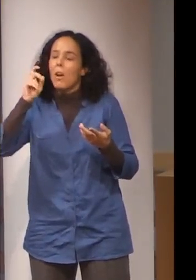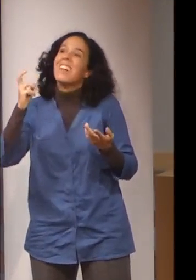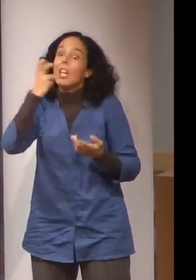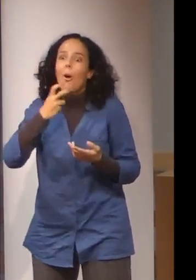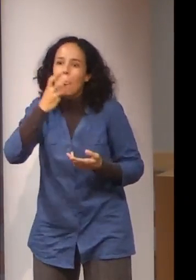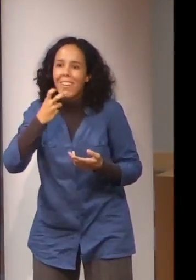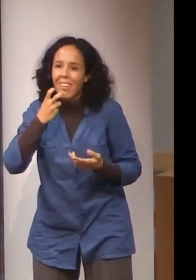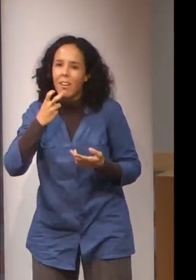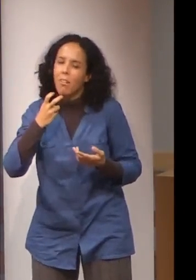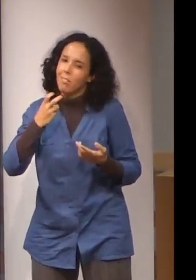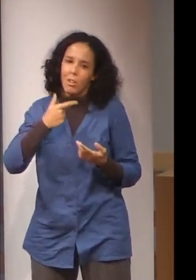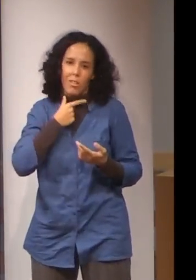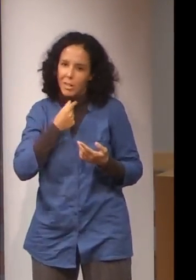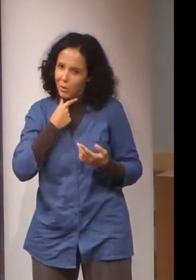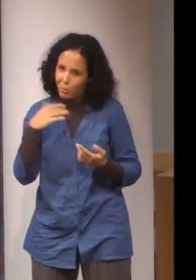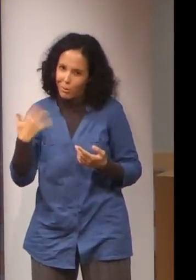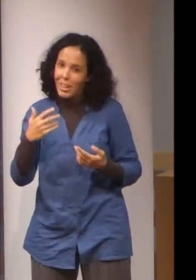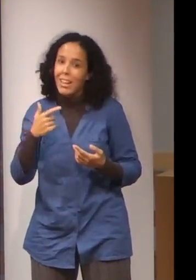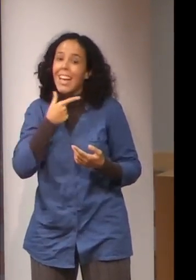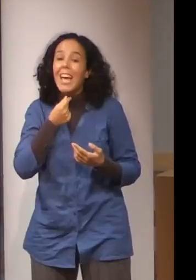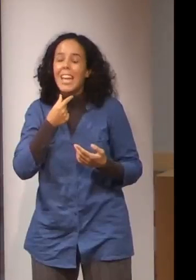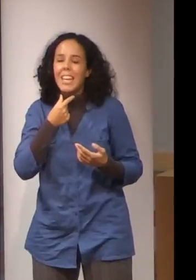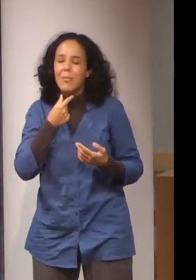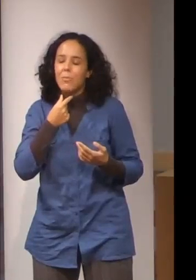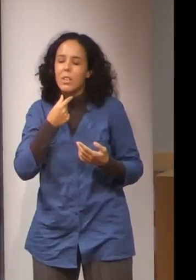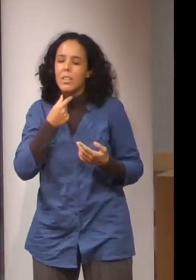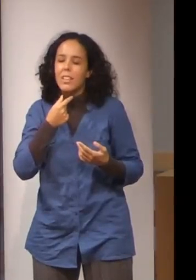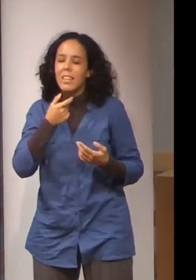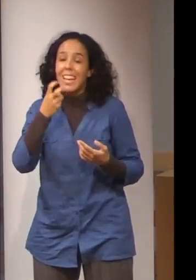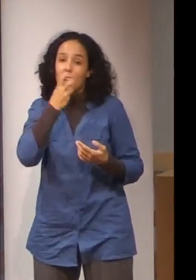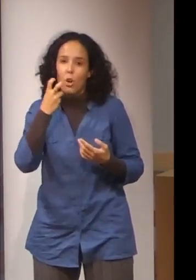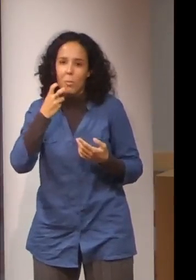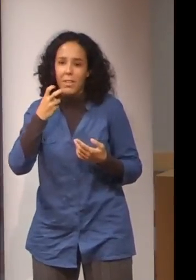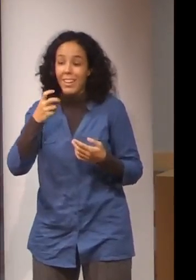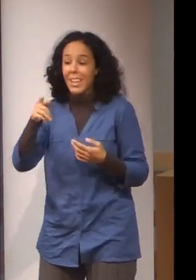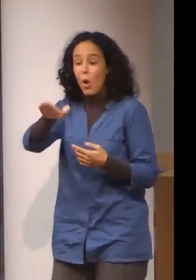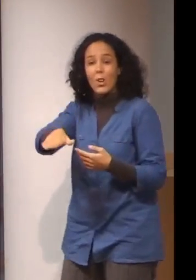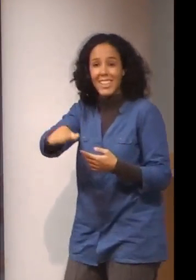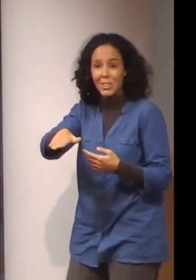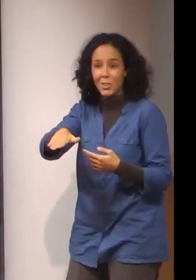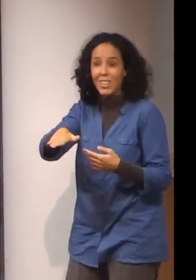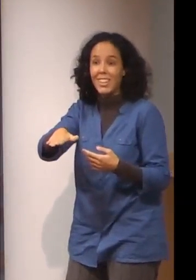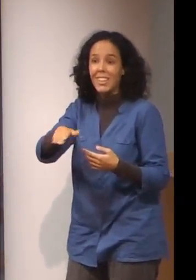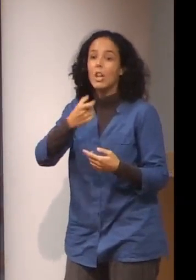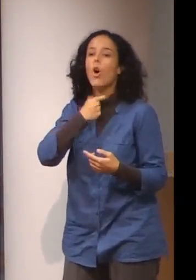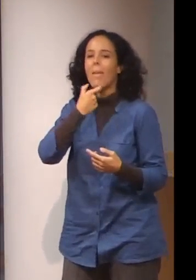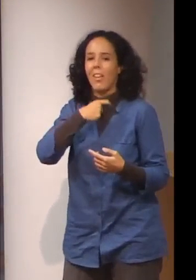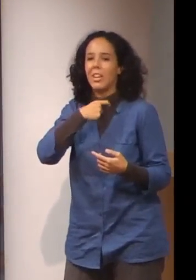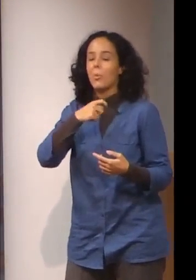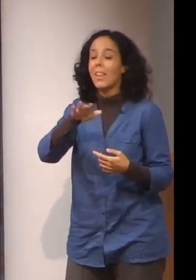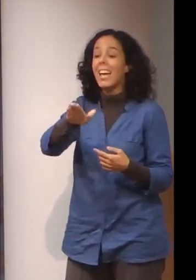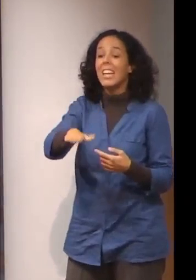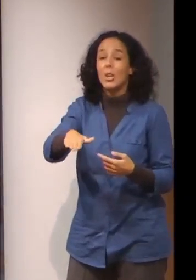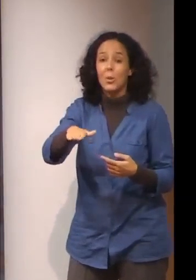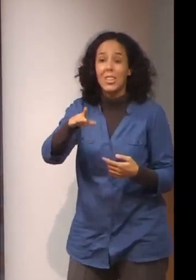cultura oyente, pero son conocimientos propios de la lengua. Por ejemplo, con los codas,